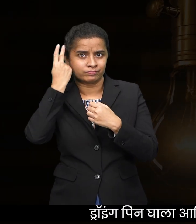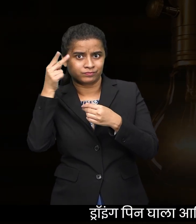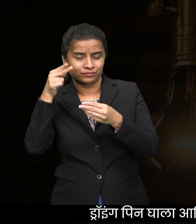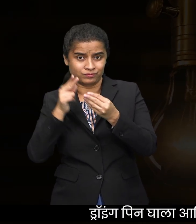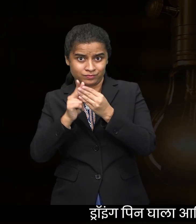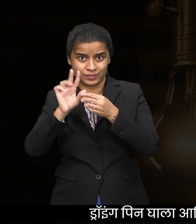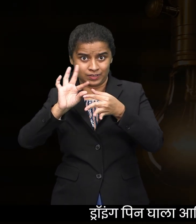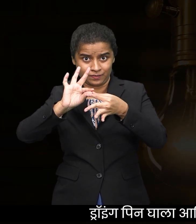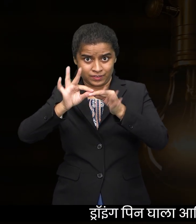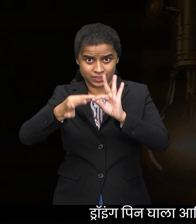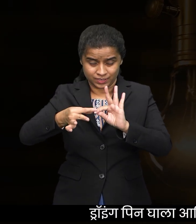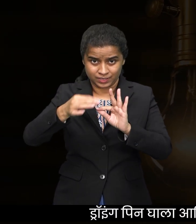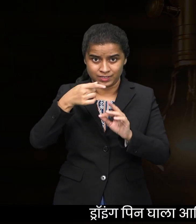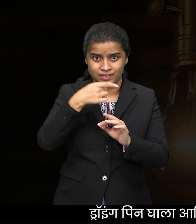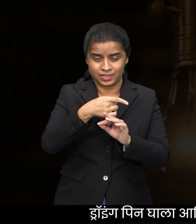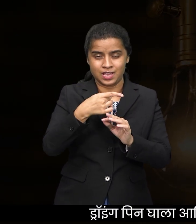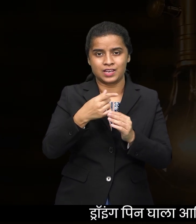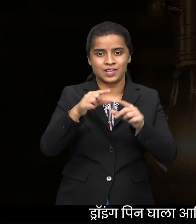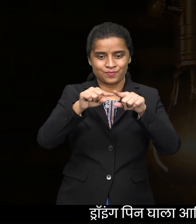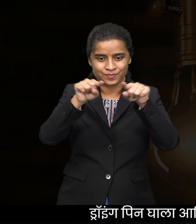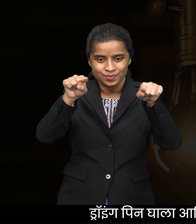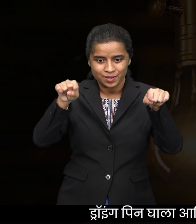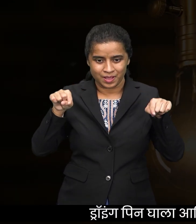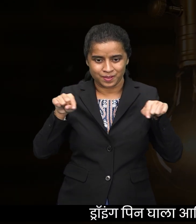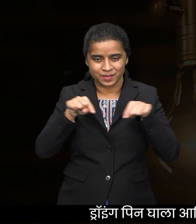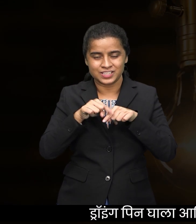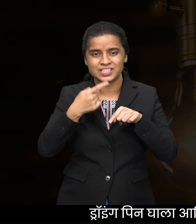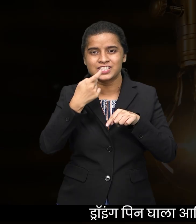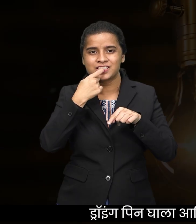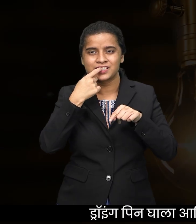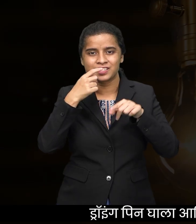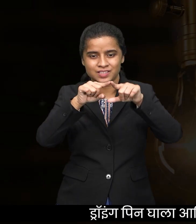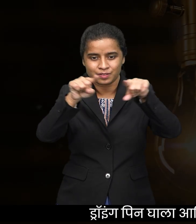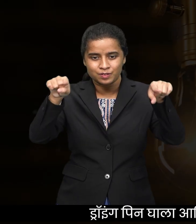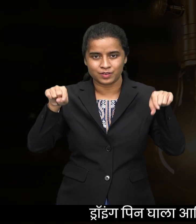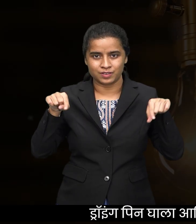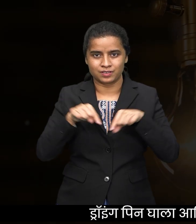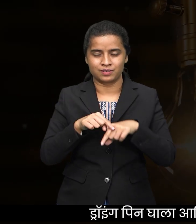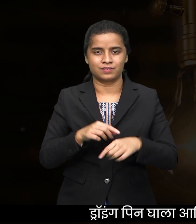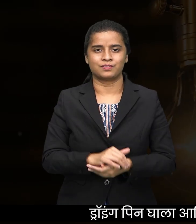ड्रॉईंग पिन घाला आणि ती थर्माकोल शीटवर बसवा.